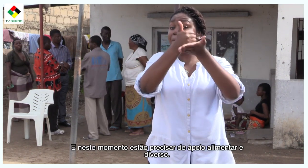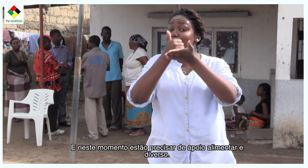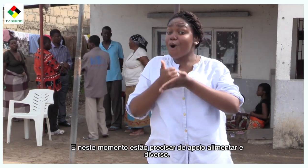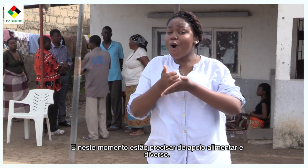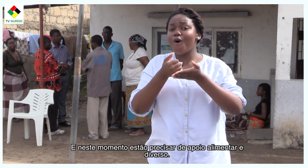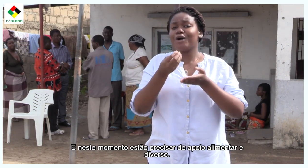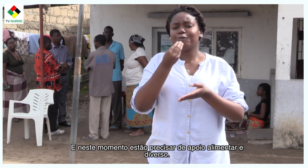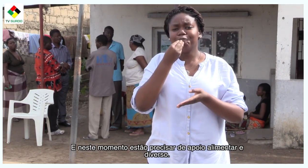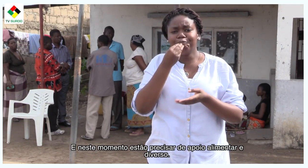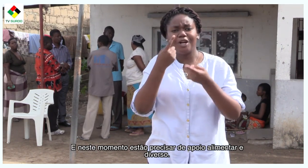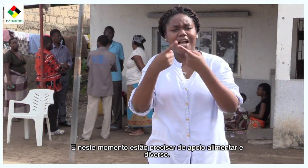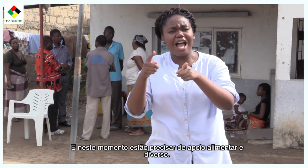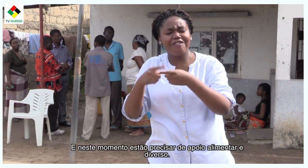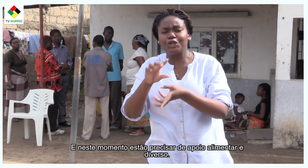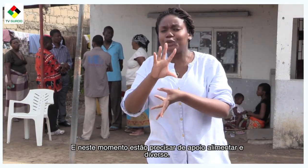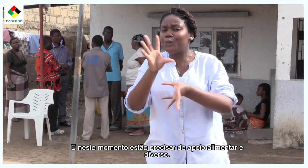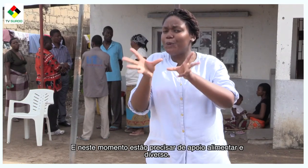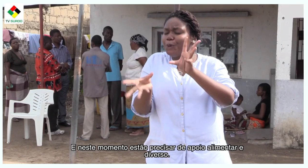diverso.